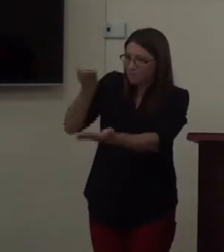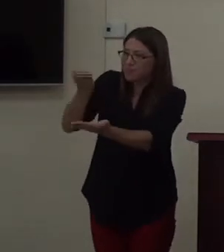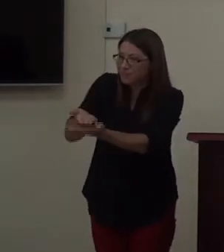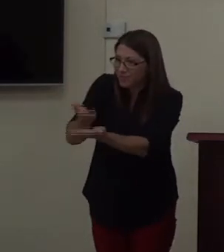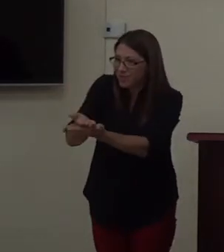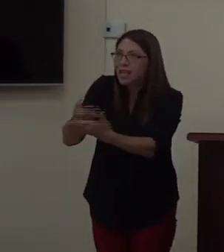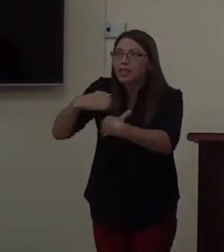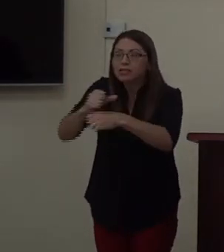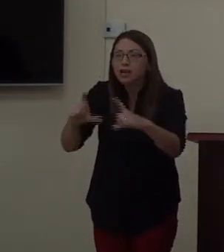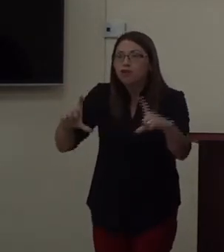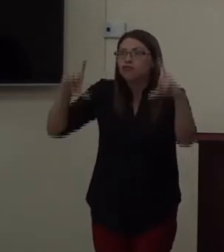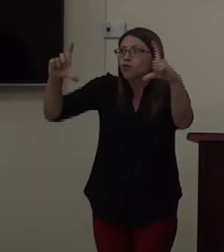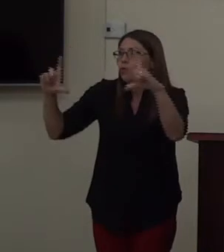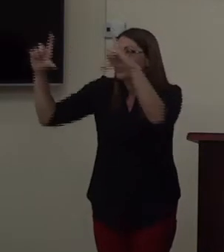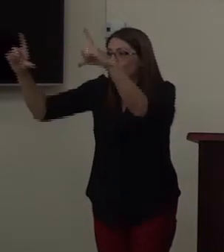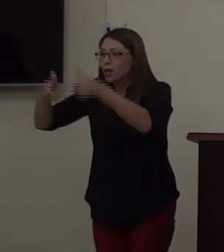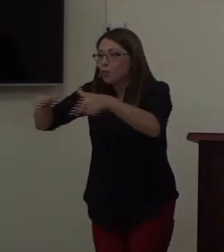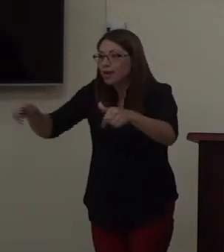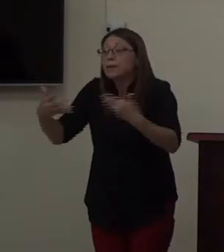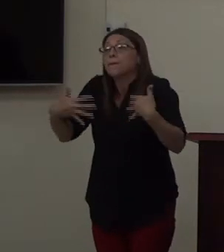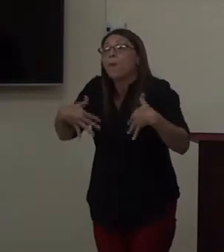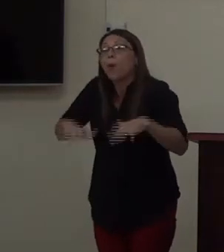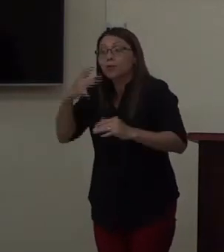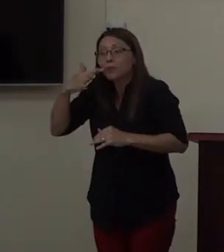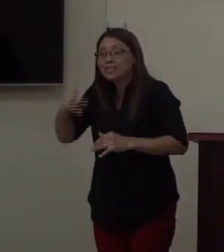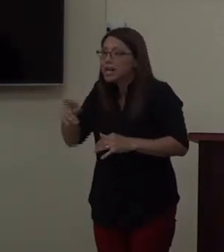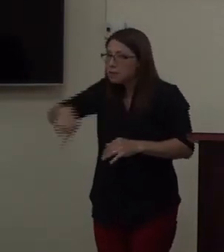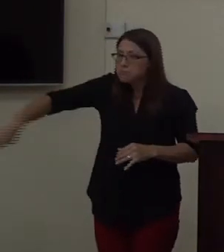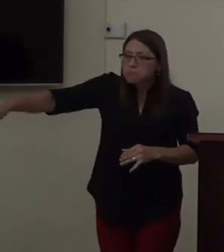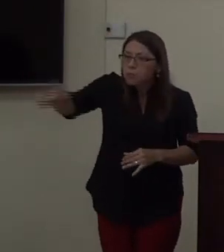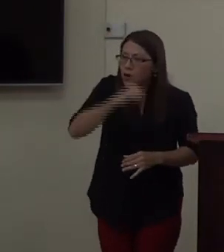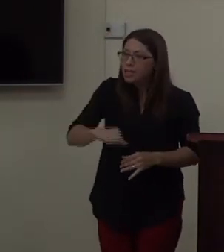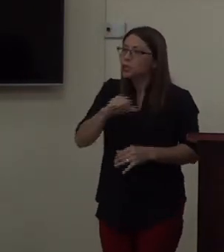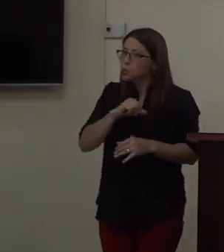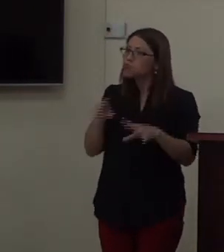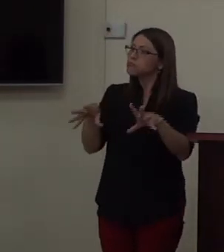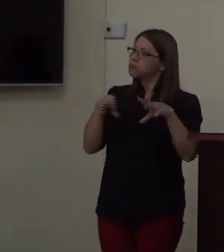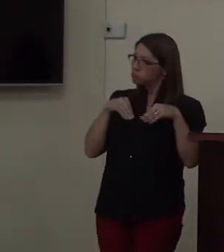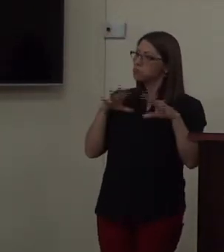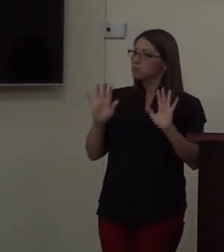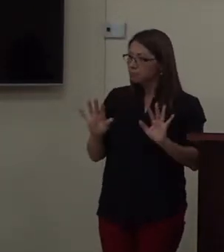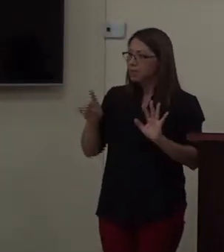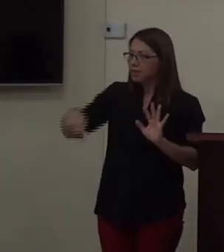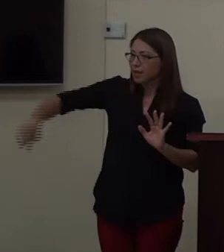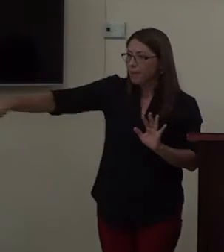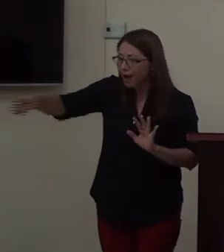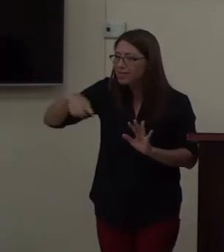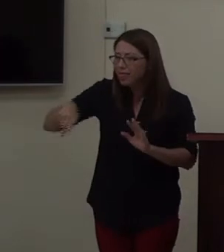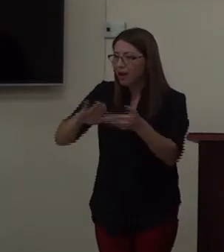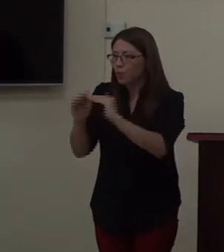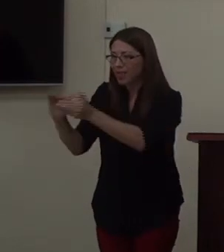poner rotulación en lugares, por lo menos en principio pareciera que hay una actitud receptiva de parte de